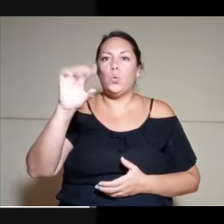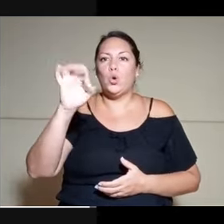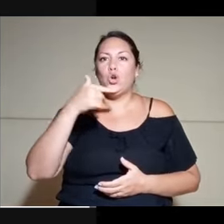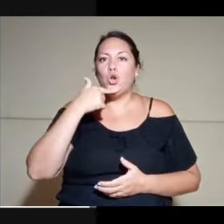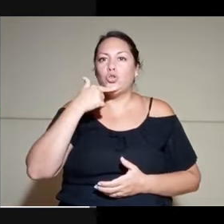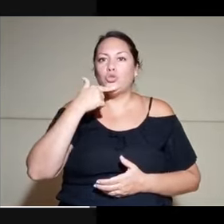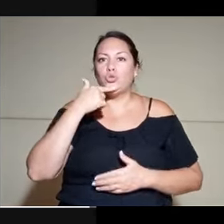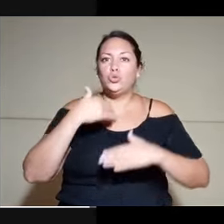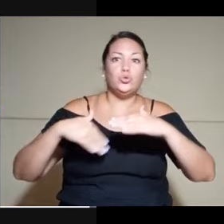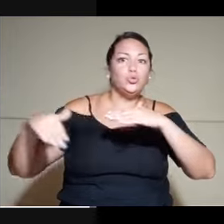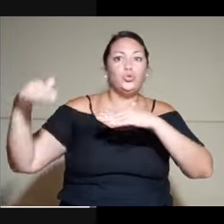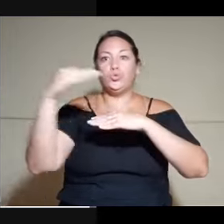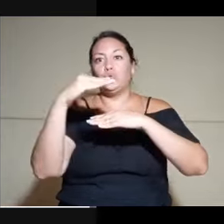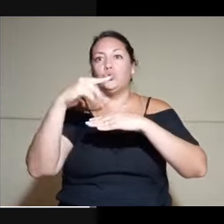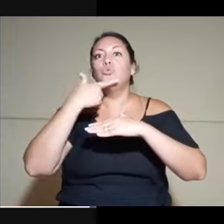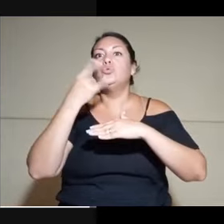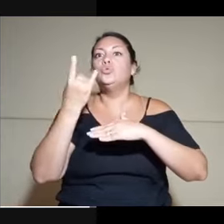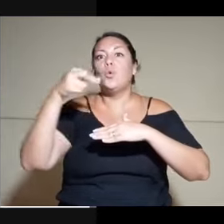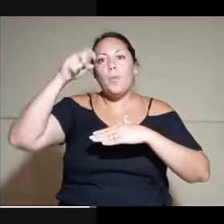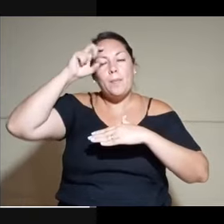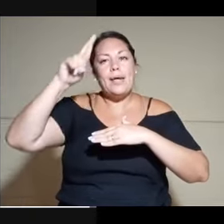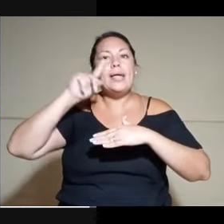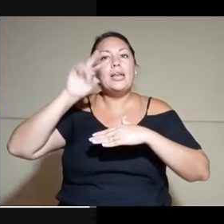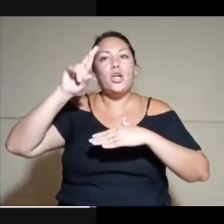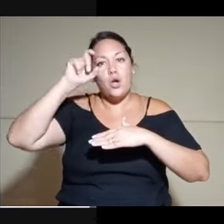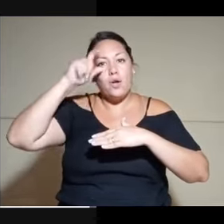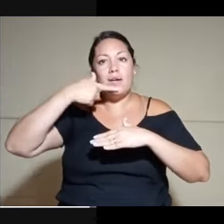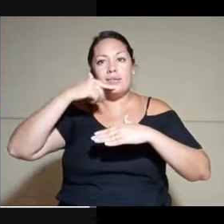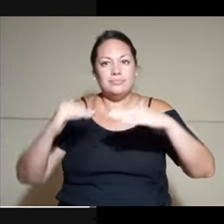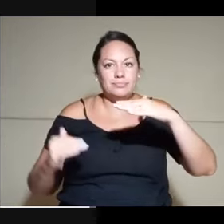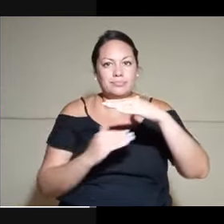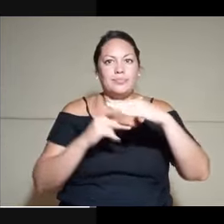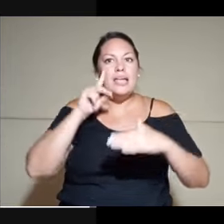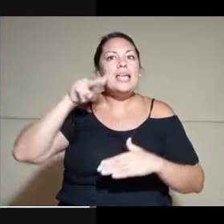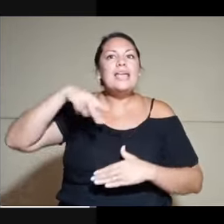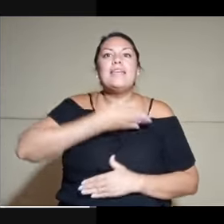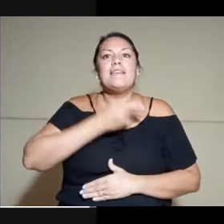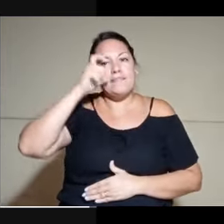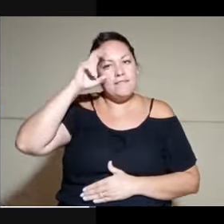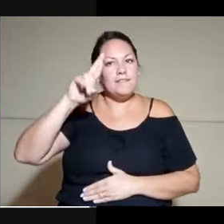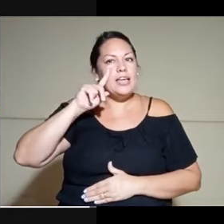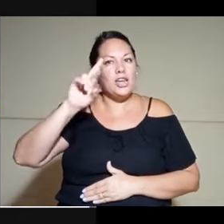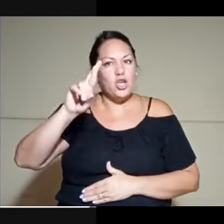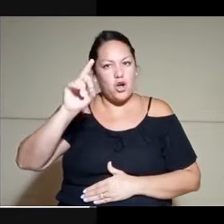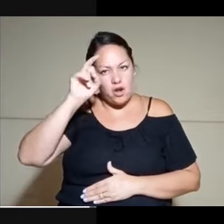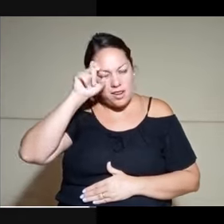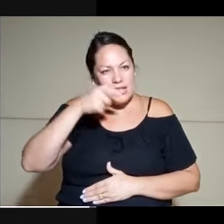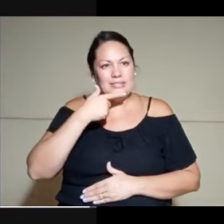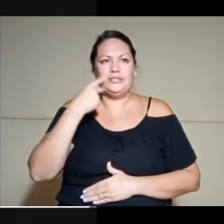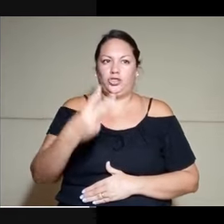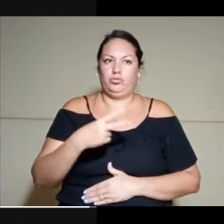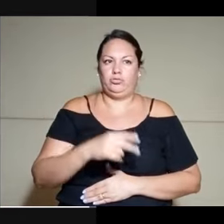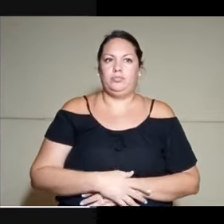o son, los que se llaman colículos superiores e inferiores. Los colículos superiores e inferiores, acá los vamos